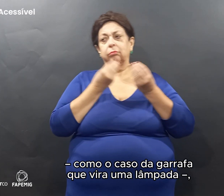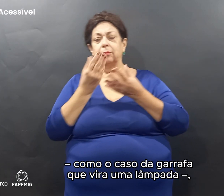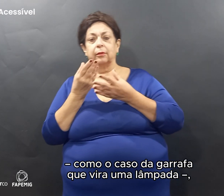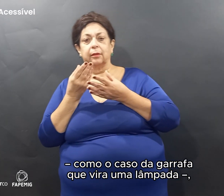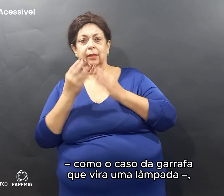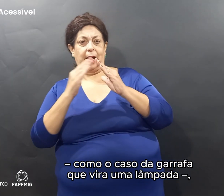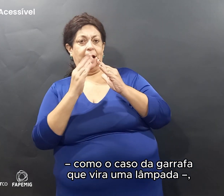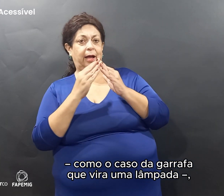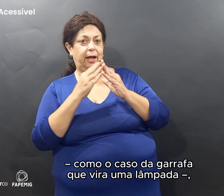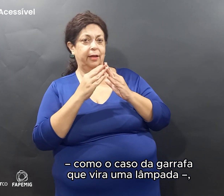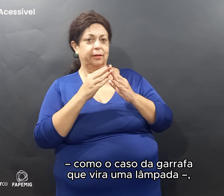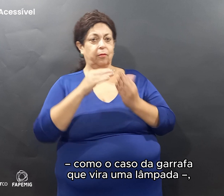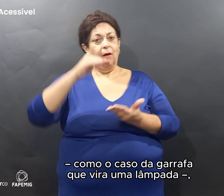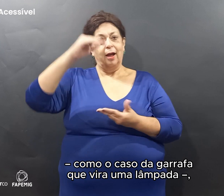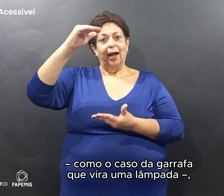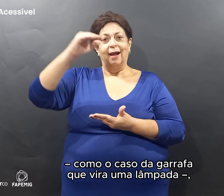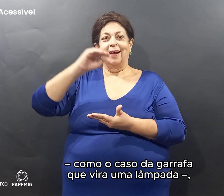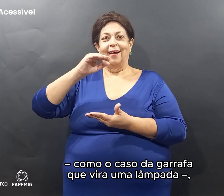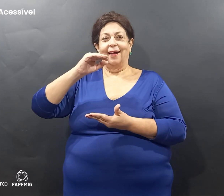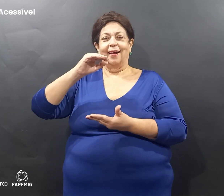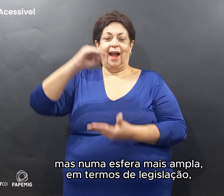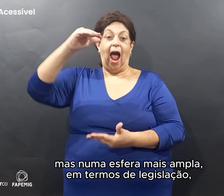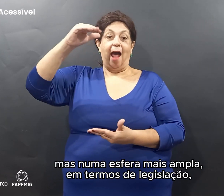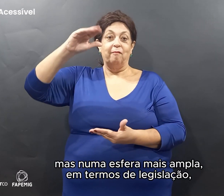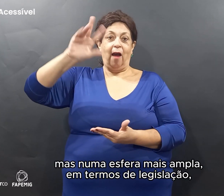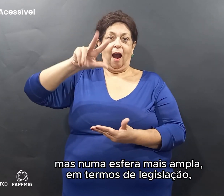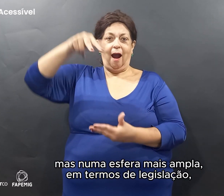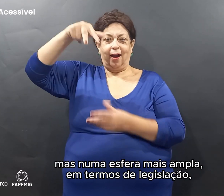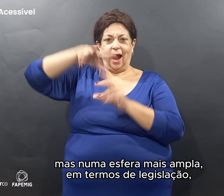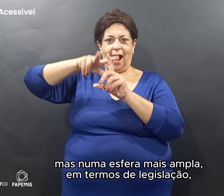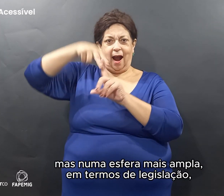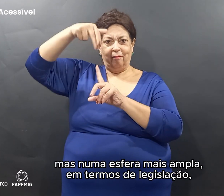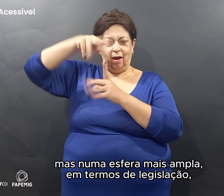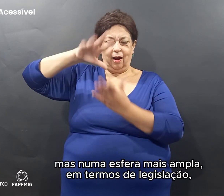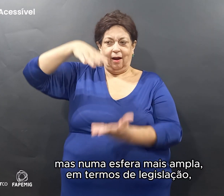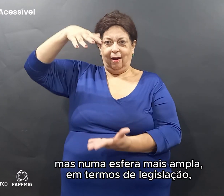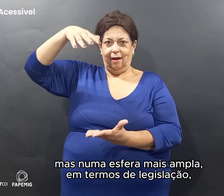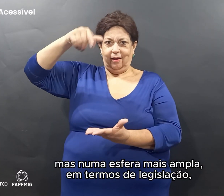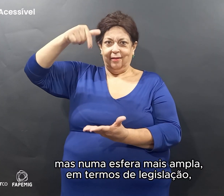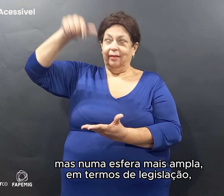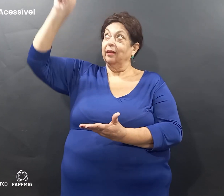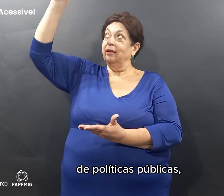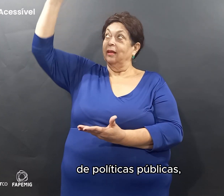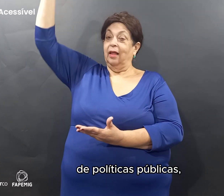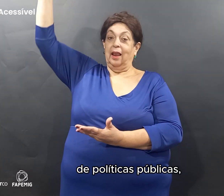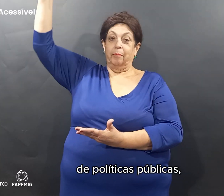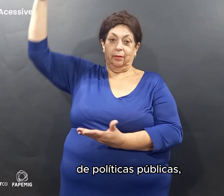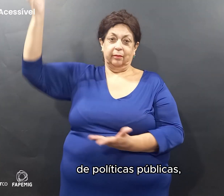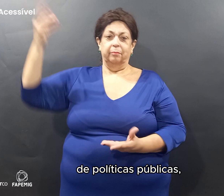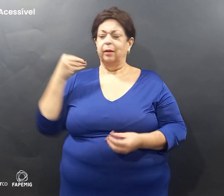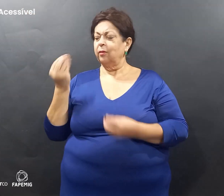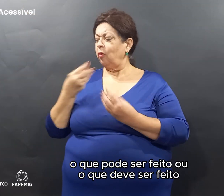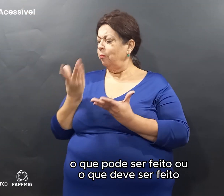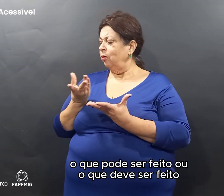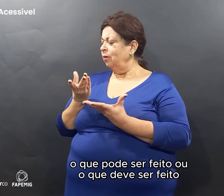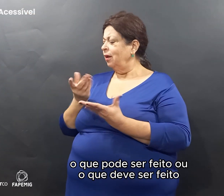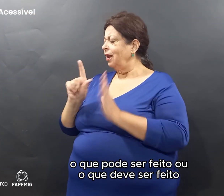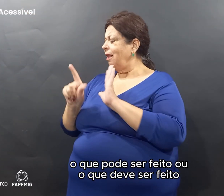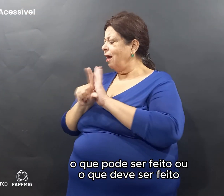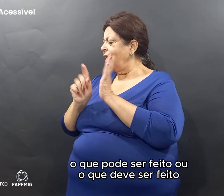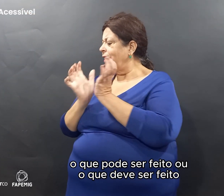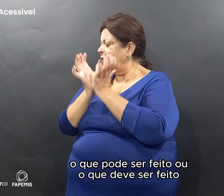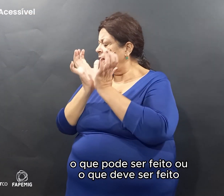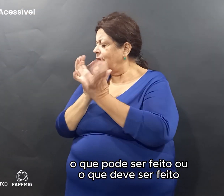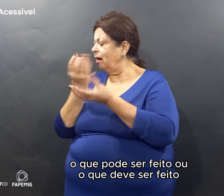o caso da garrafa que vira uma lâmpada. Mas numa esfera mais ampla, em termos de legislação, de políticas públicas, o que pode